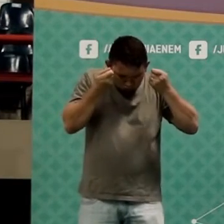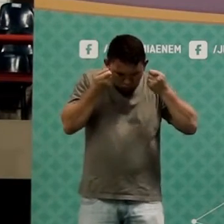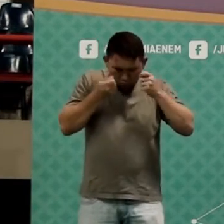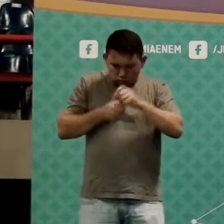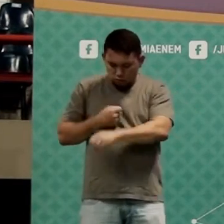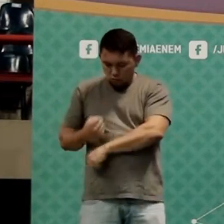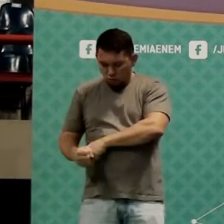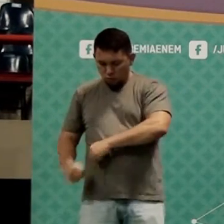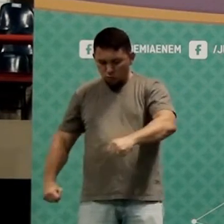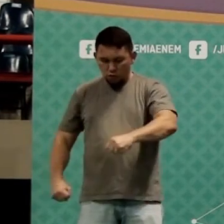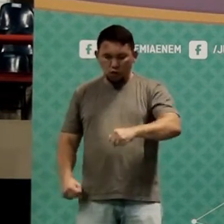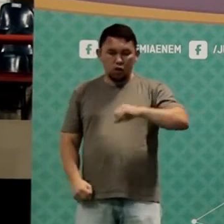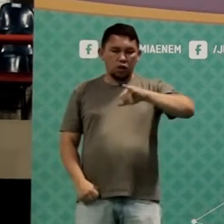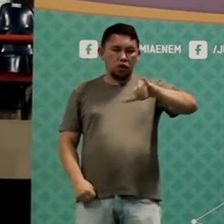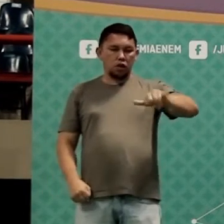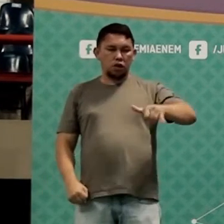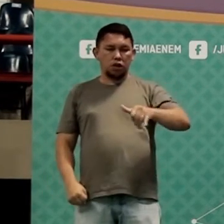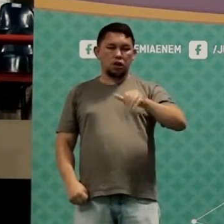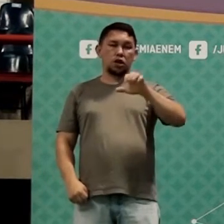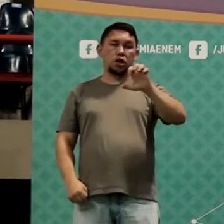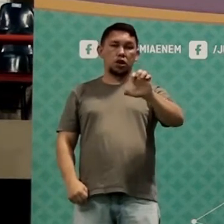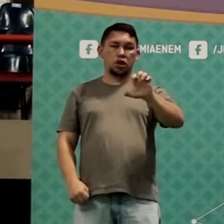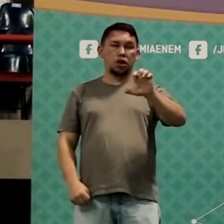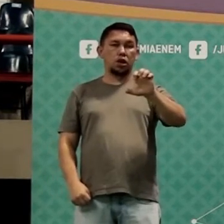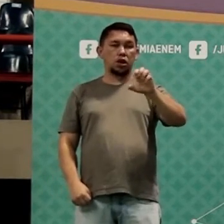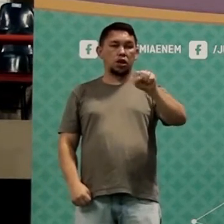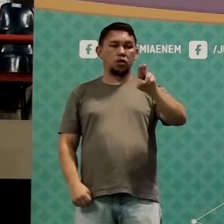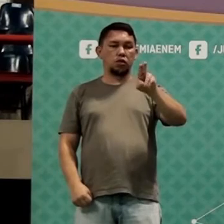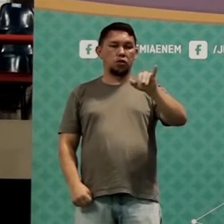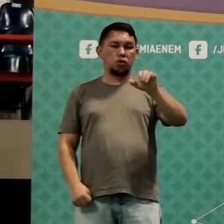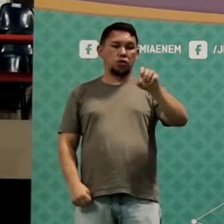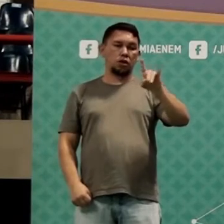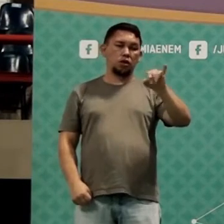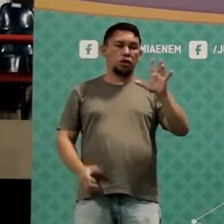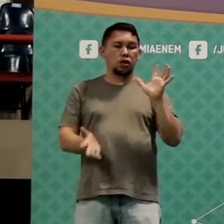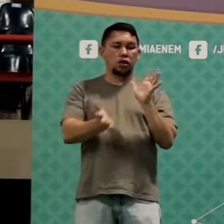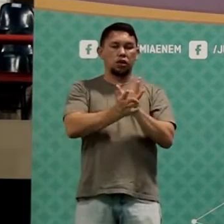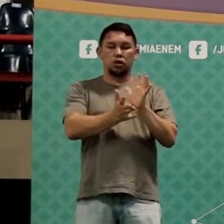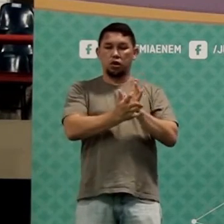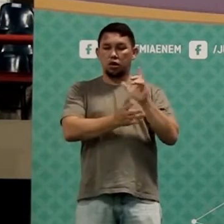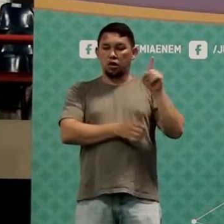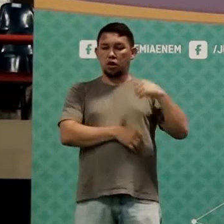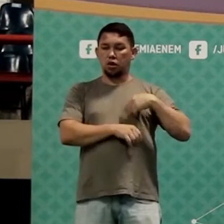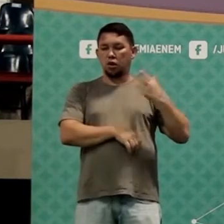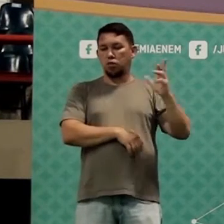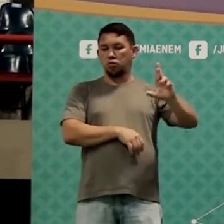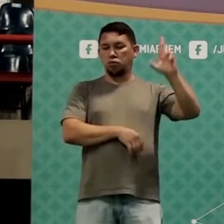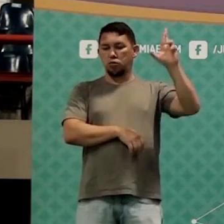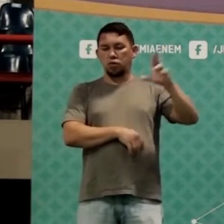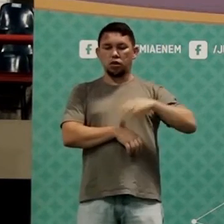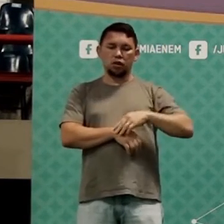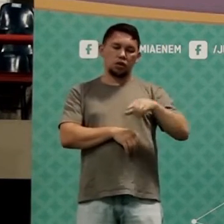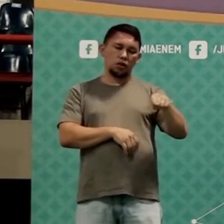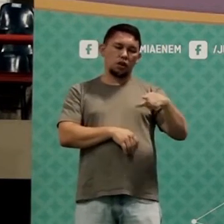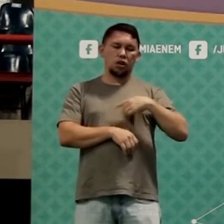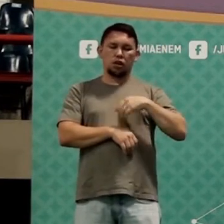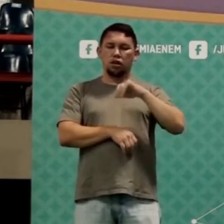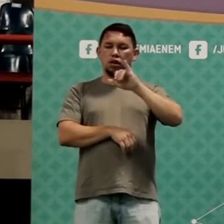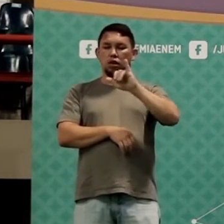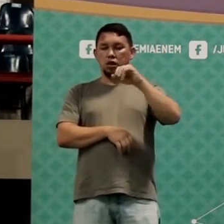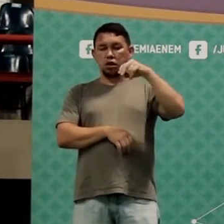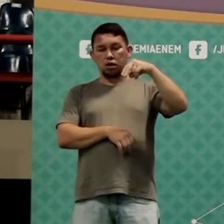criada e idealizada por Inácio de Loyola, que é a ordem que vem para o Brasil, por exemplo, que vem para a colônia espanhola, né? Porque o jesuíta é o mais